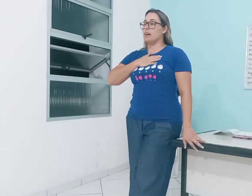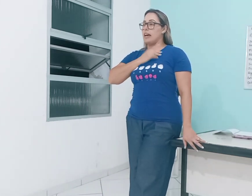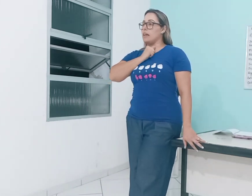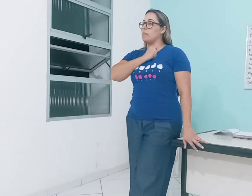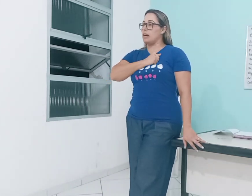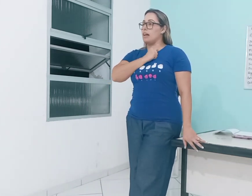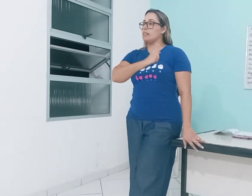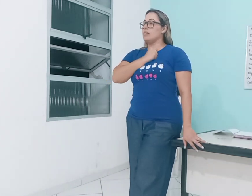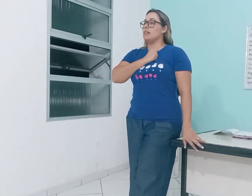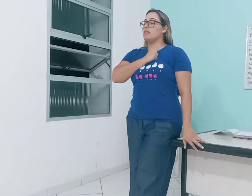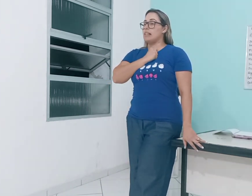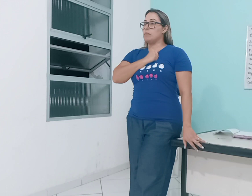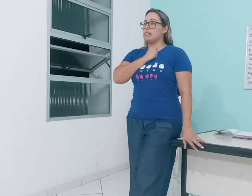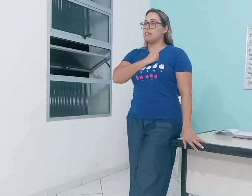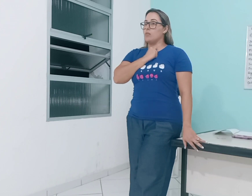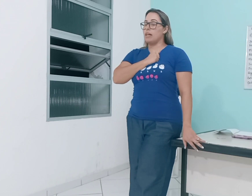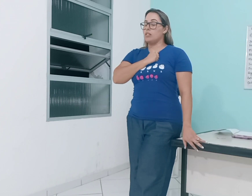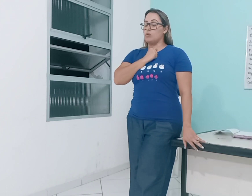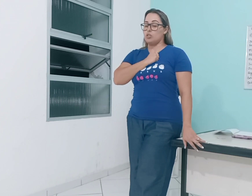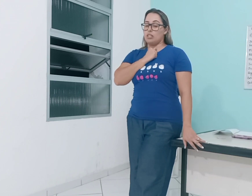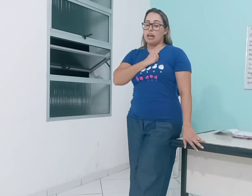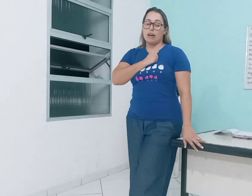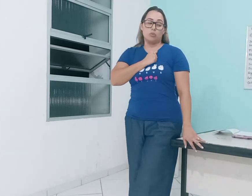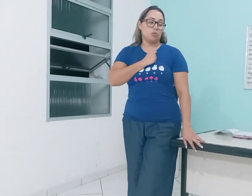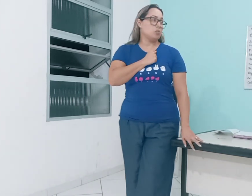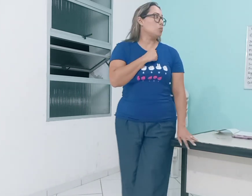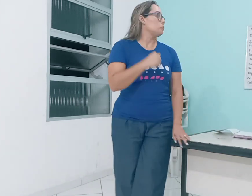Aí faz menção a isso de agosto.